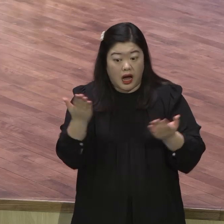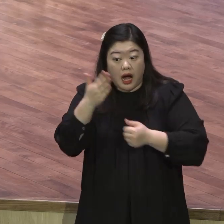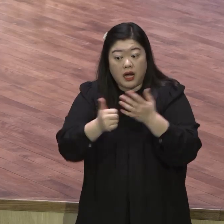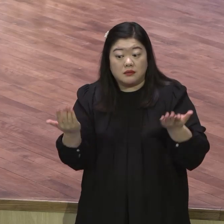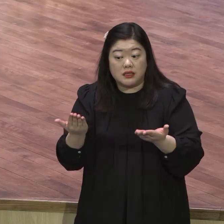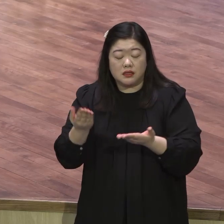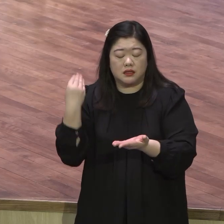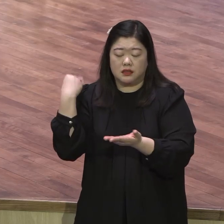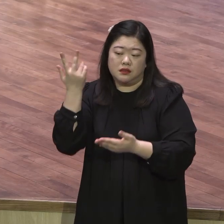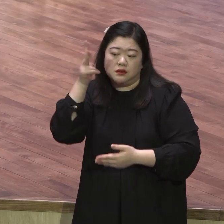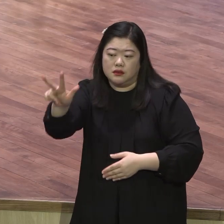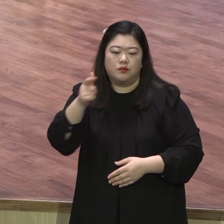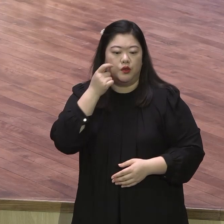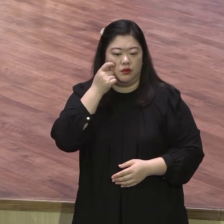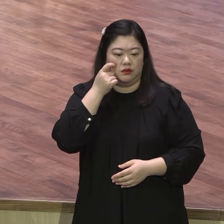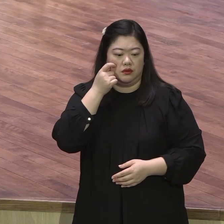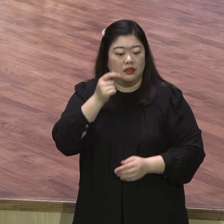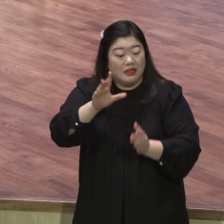예수님이 꾸짖었습니다.